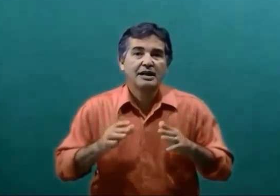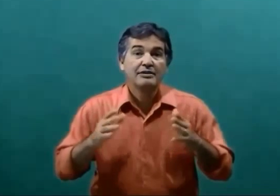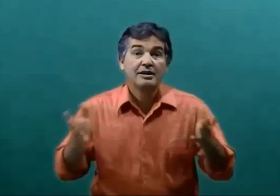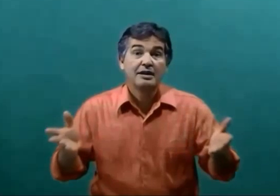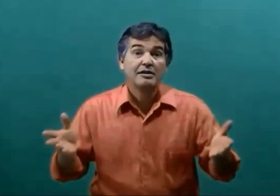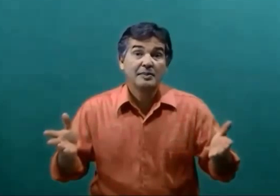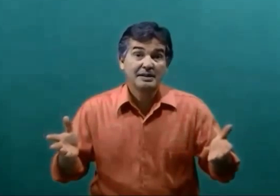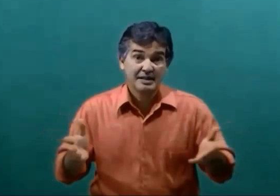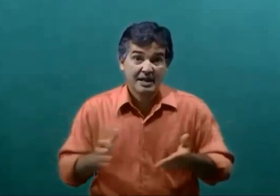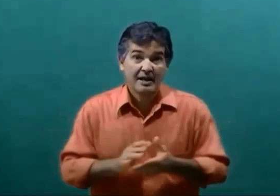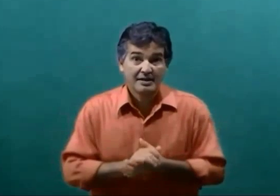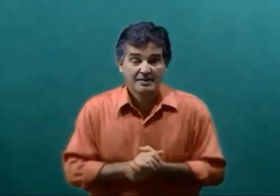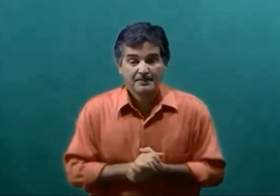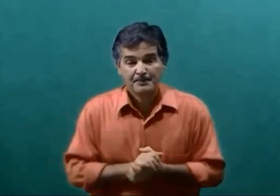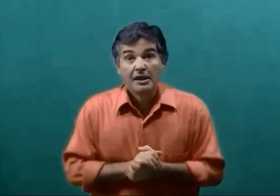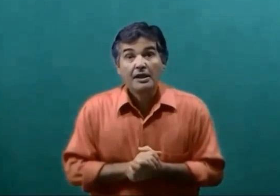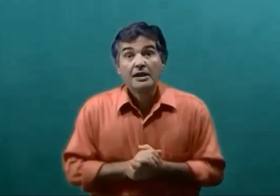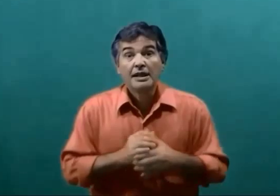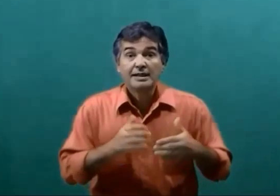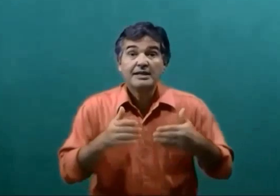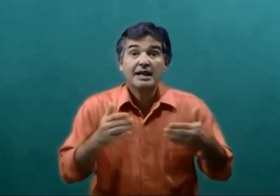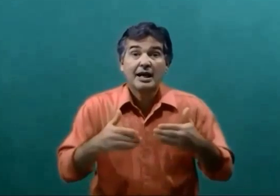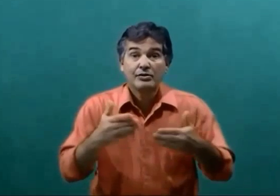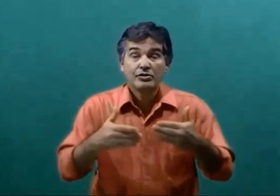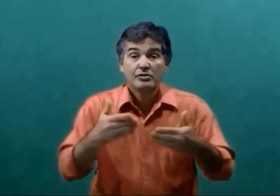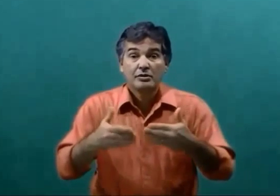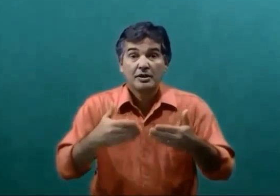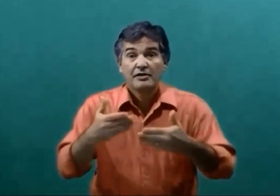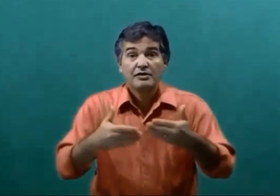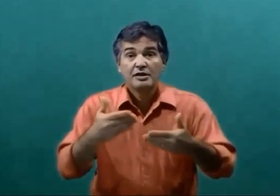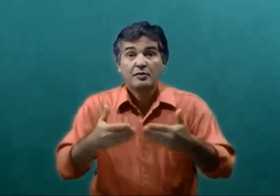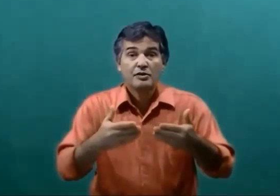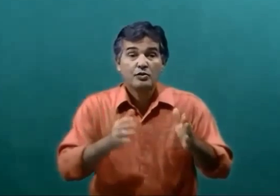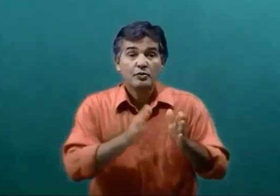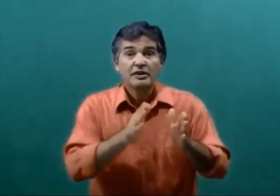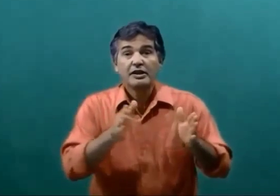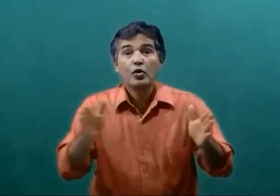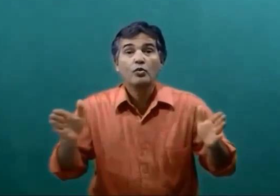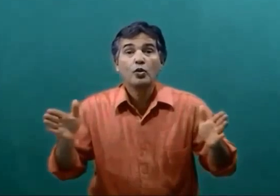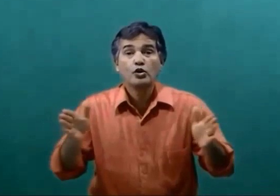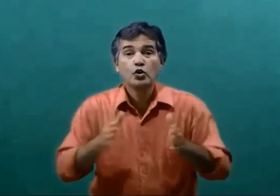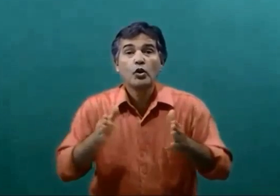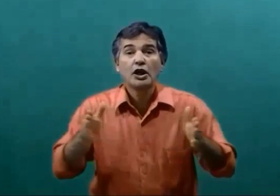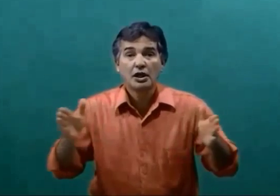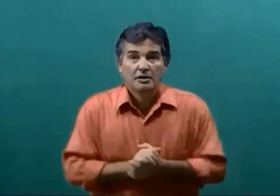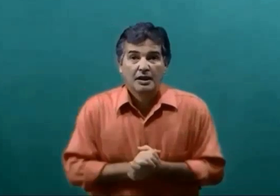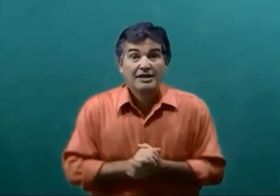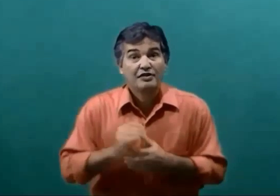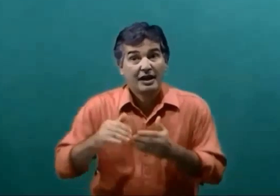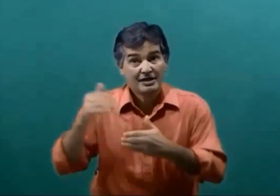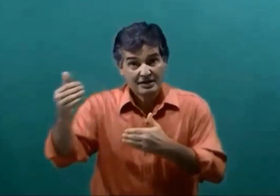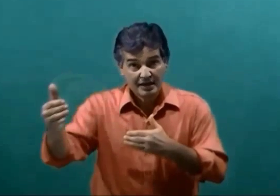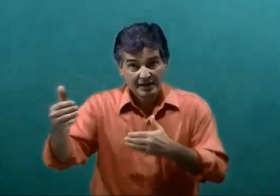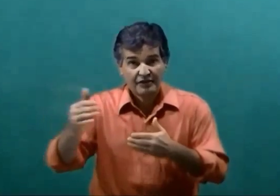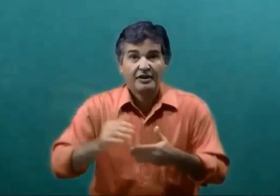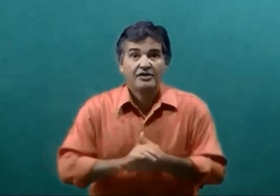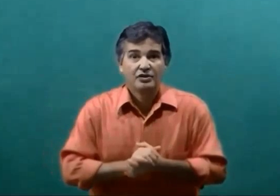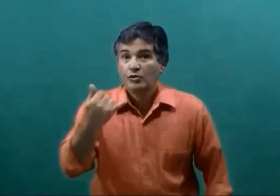utilizados nas aulas presenciais e necessários para que vocês possam compreender como construir as frases lá na frente. Com